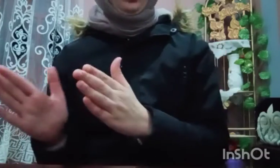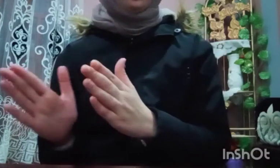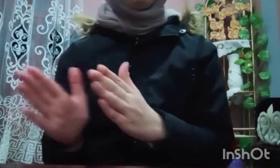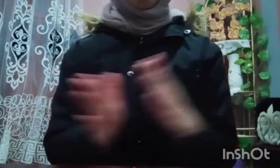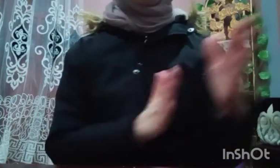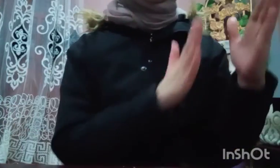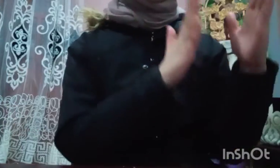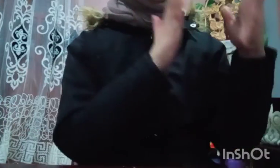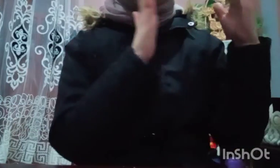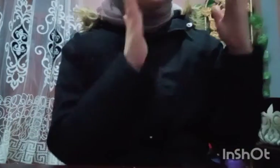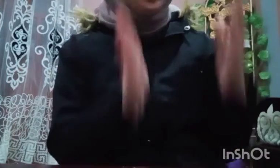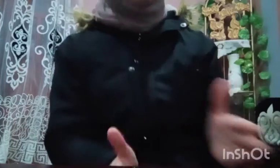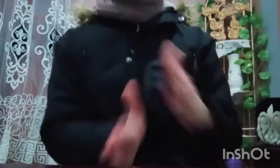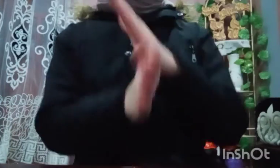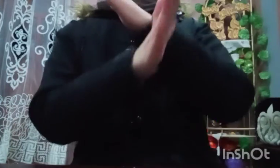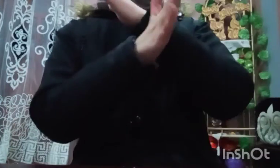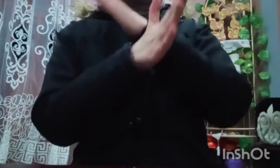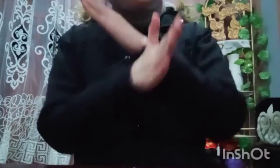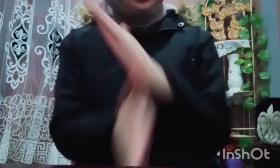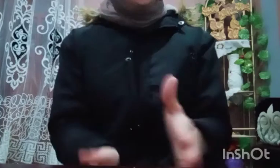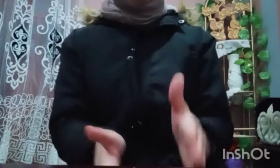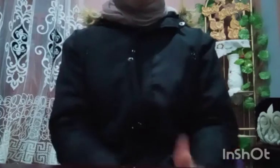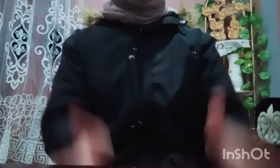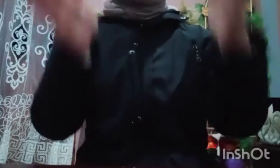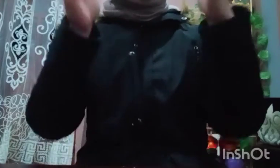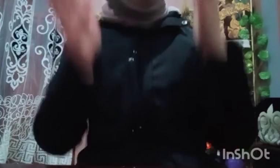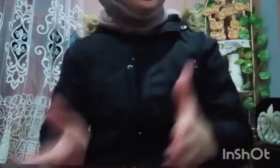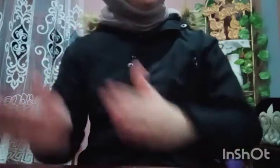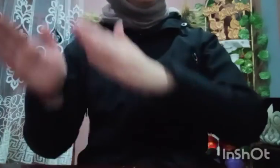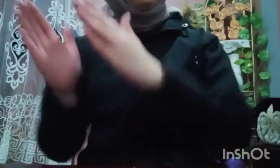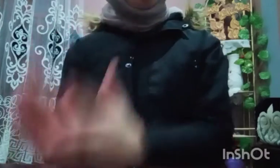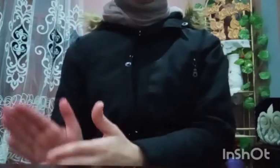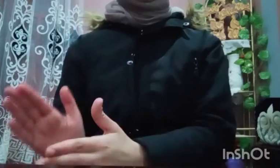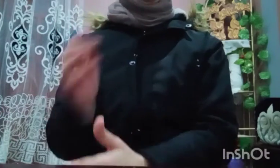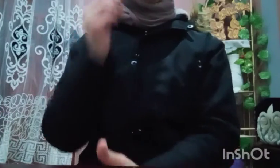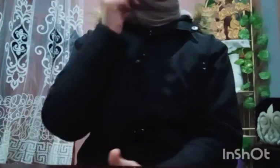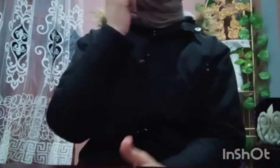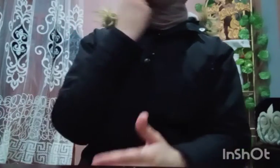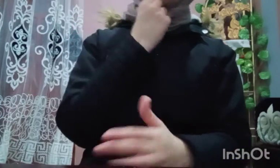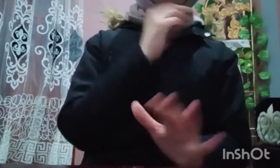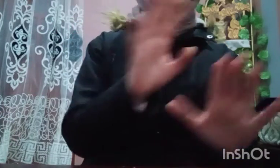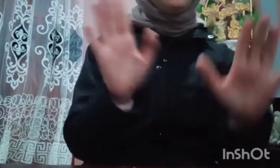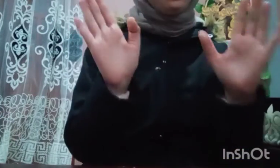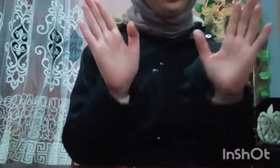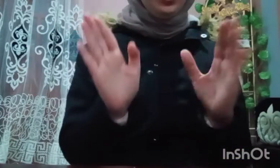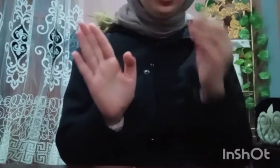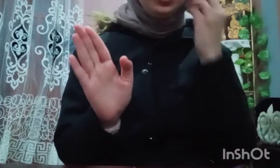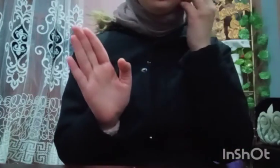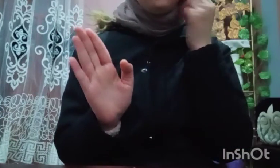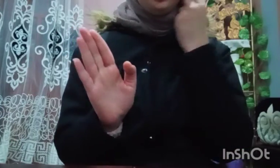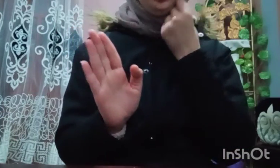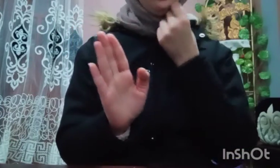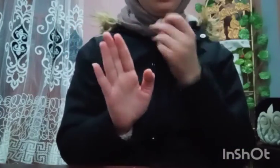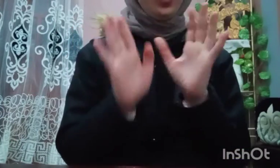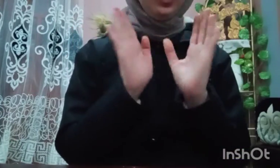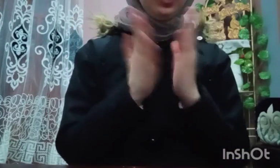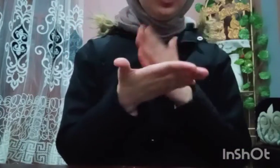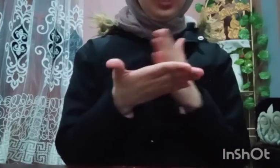سبحانه الباقي والنتيجه ما نخممش فيها انا نخليها على ربي سبحانه وبديت في طريق الهدف تاعي وانا بهذه